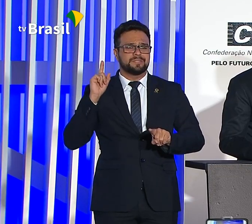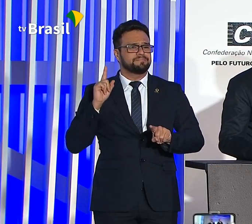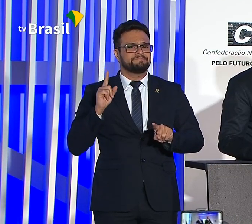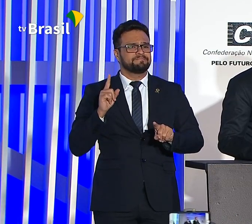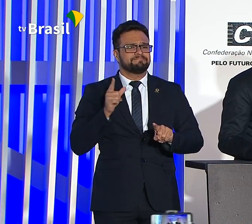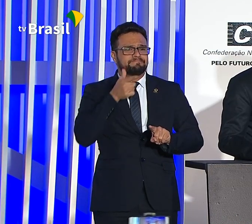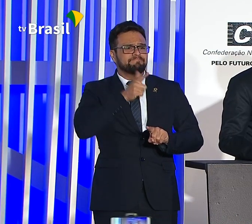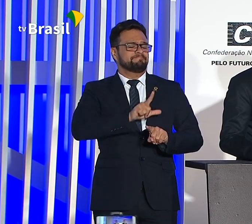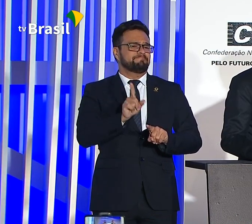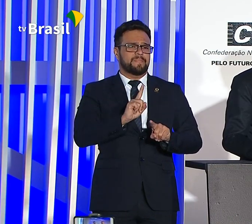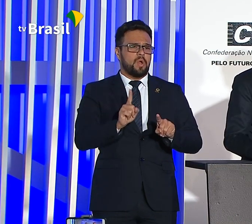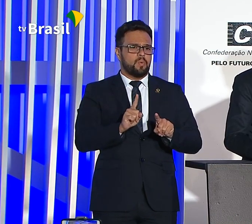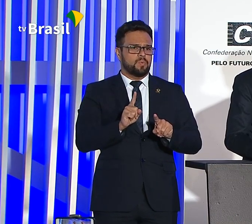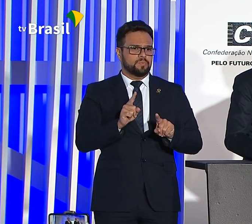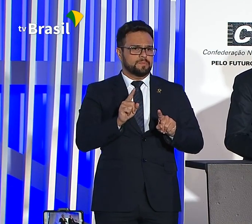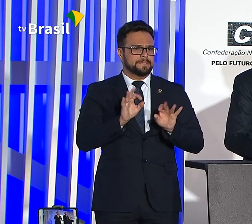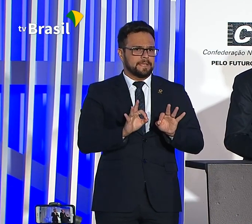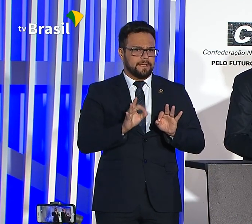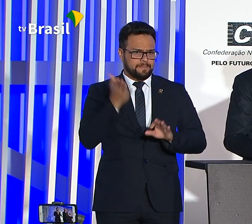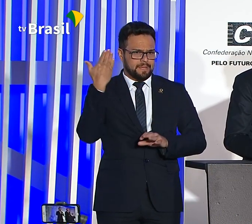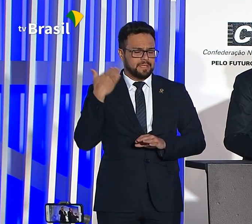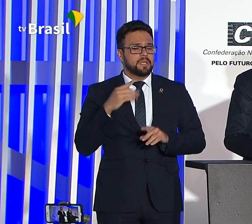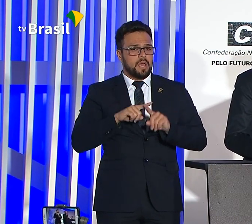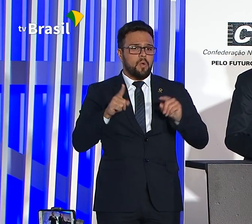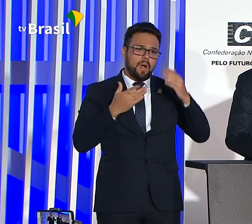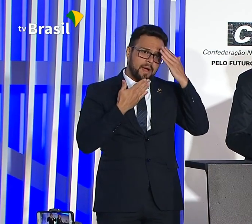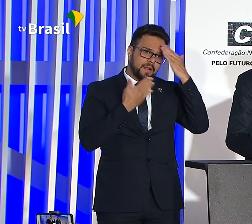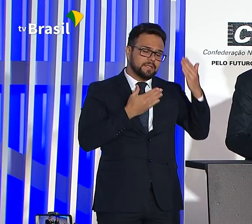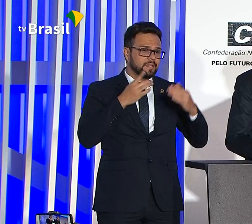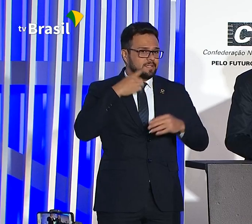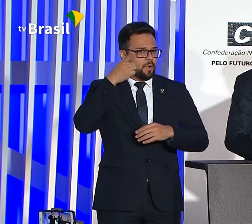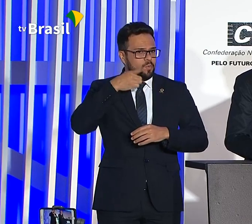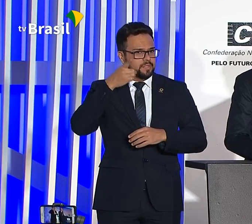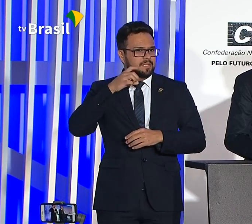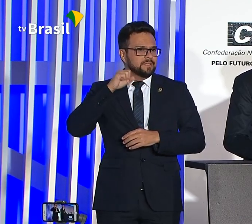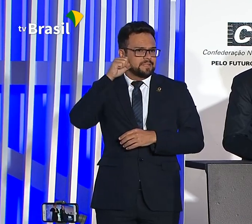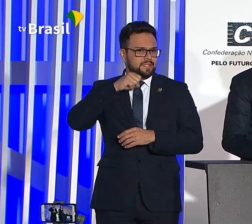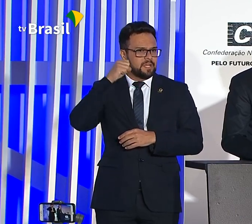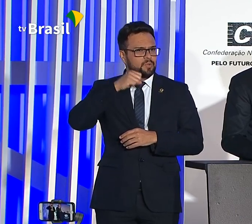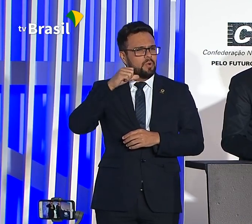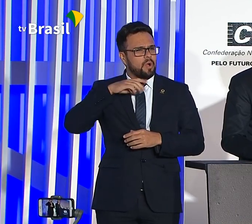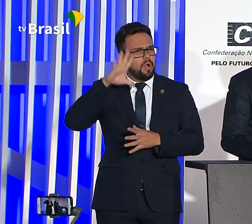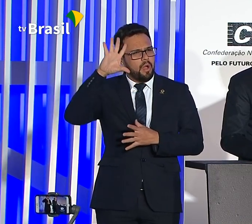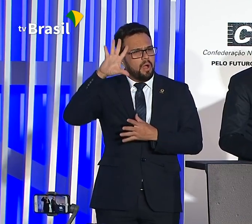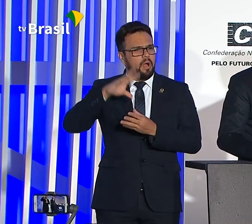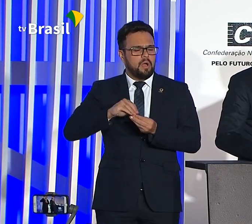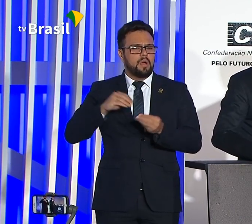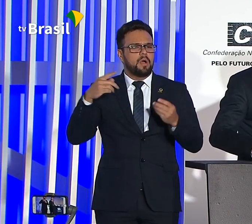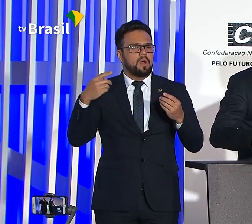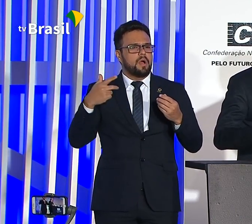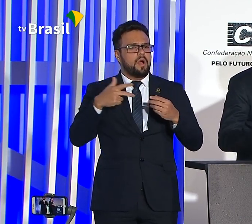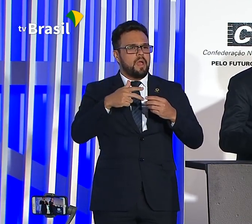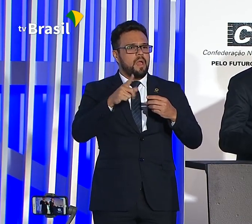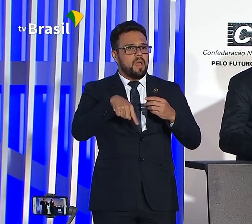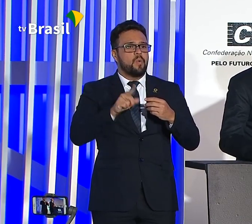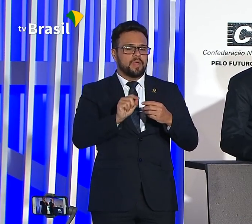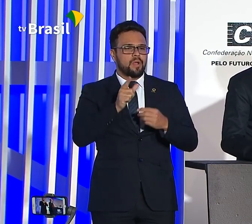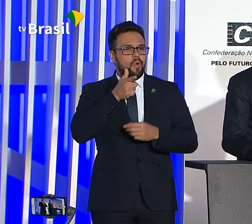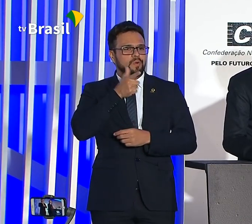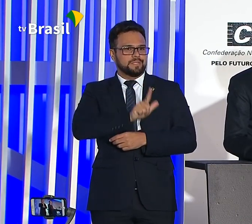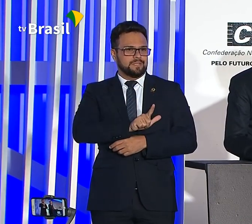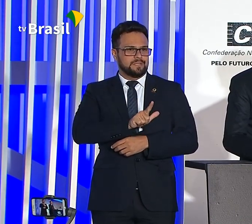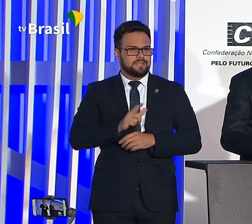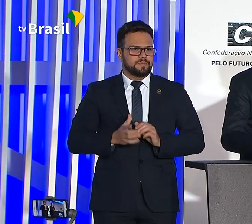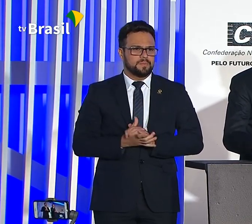agradeço os deputados senadores e chegar a esse entendimento que dessa forma que nós estamos conseguindo